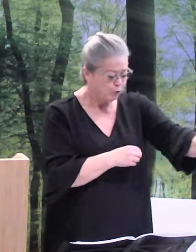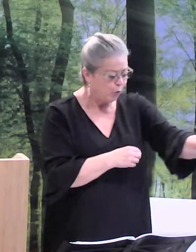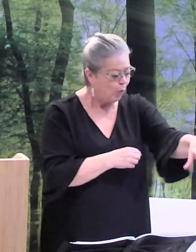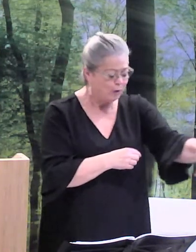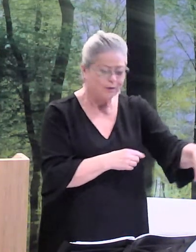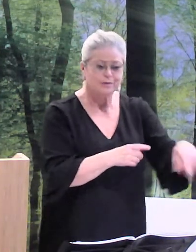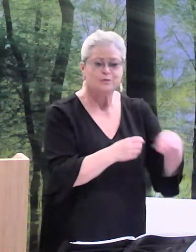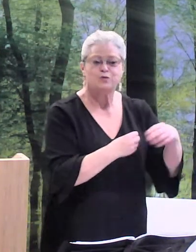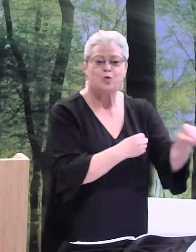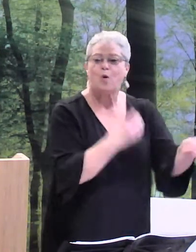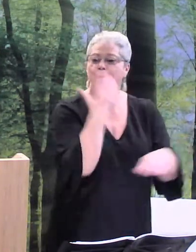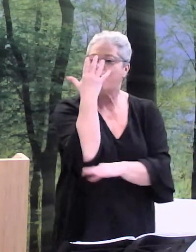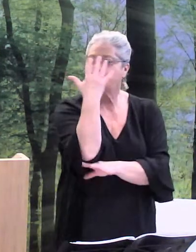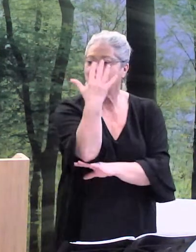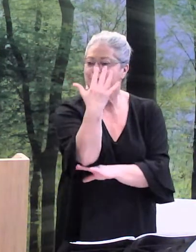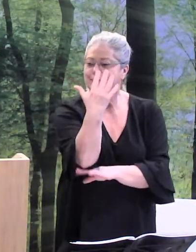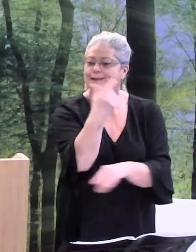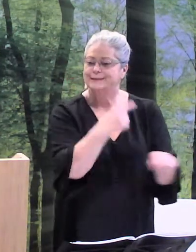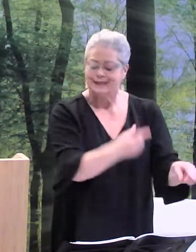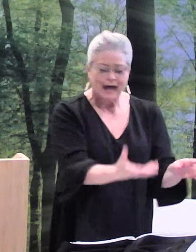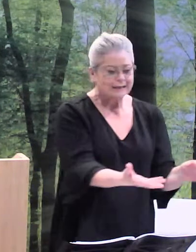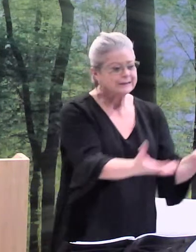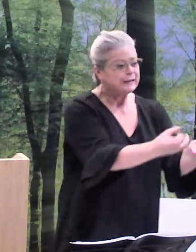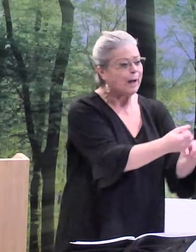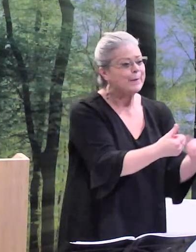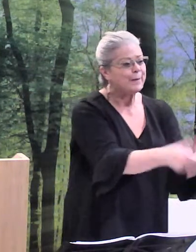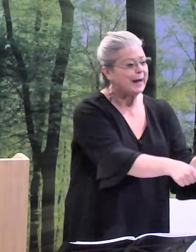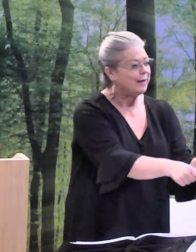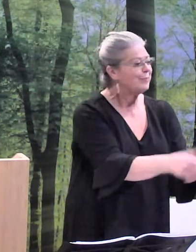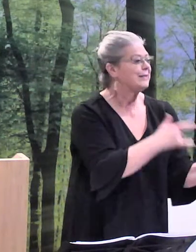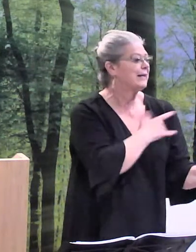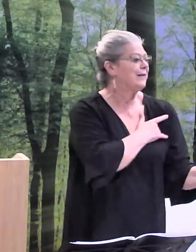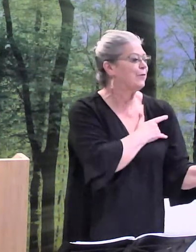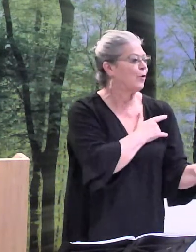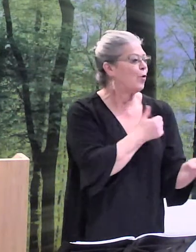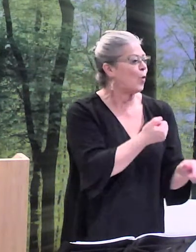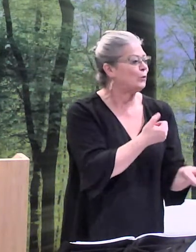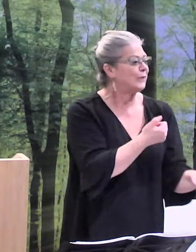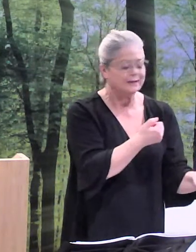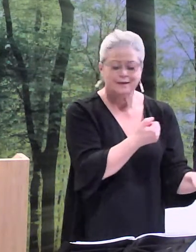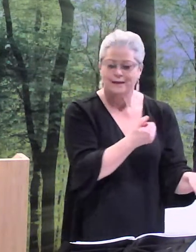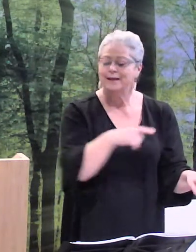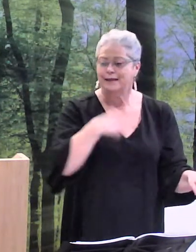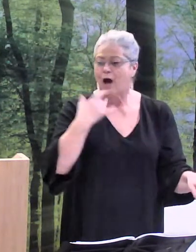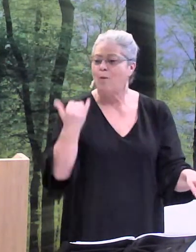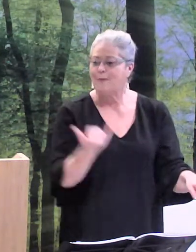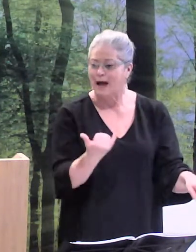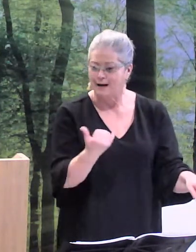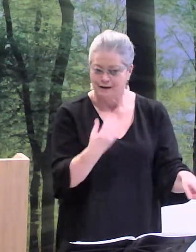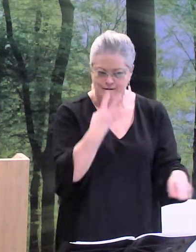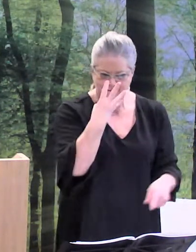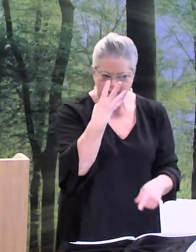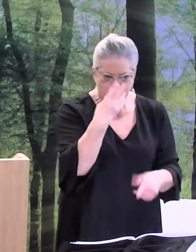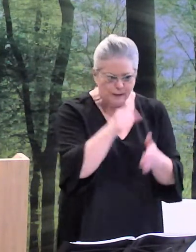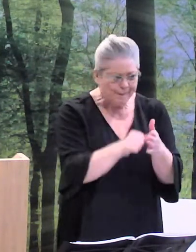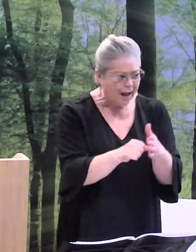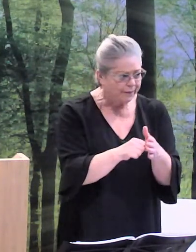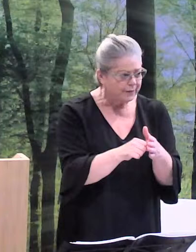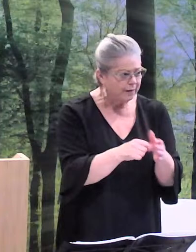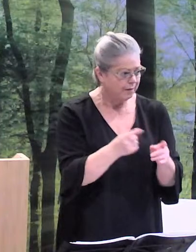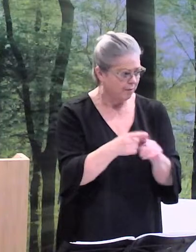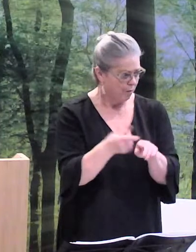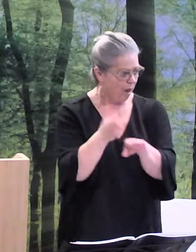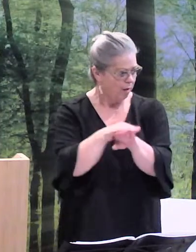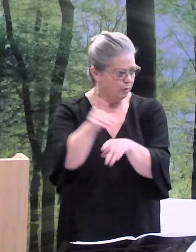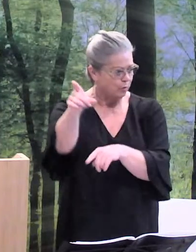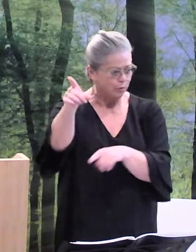in het strooibos en hem daar weer samen te brengen bij zijn geliefde Rosa, die hem dag op dag 4 maanden geleden is voorgegaan